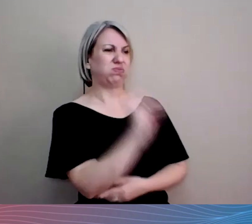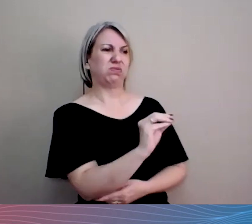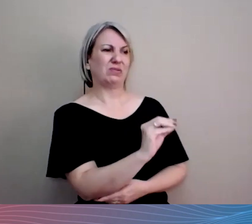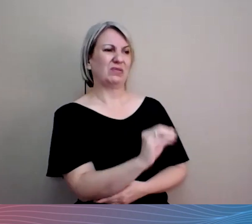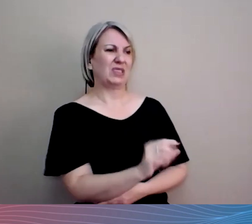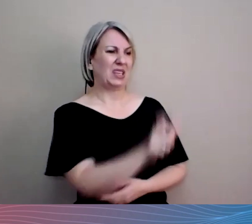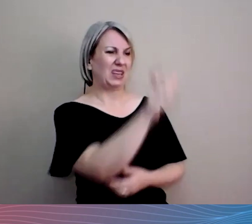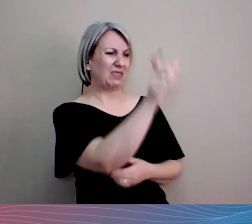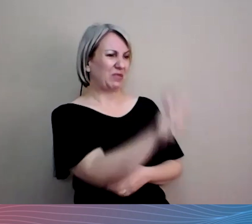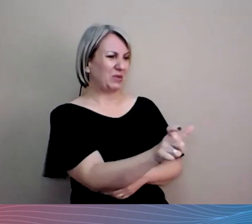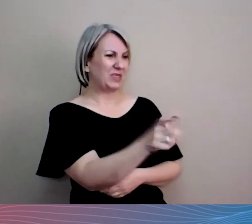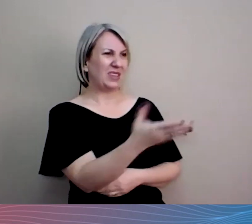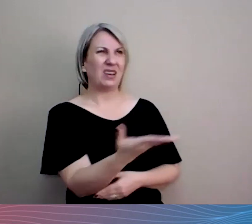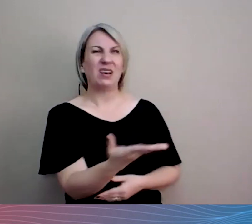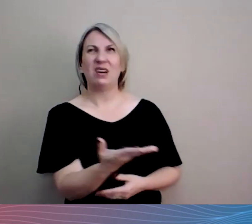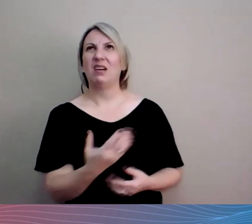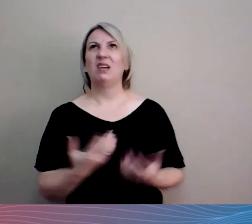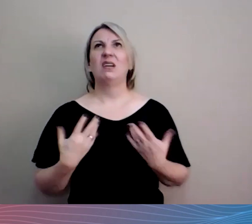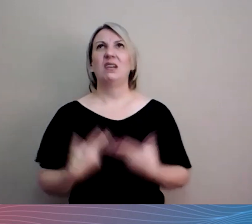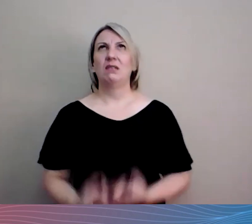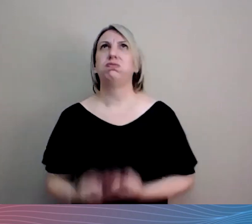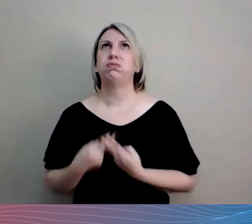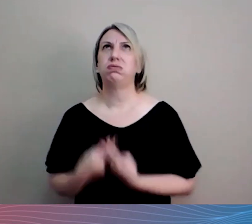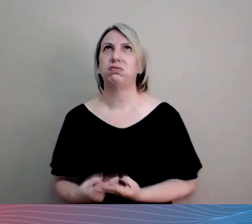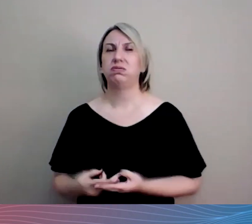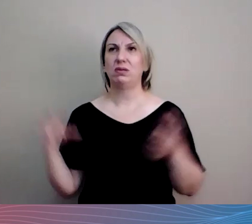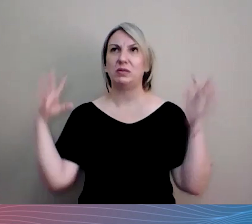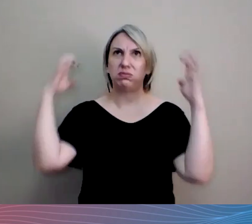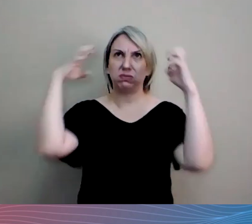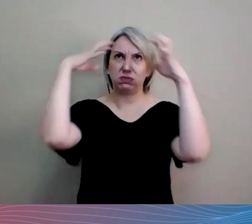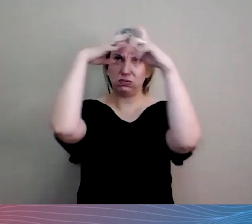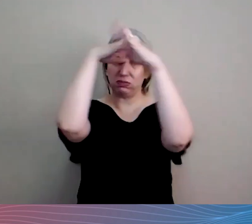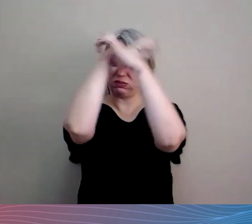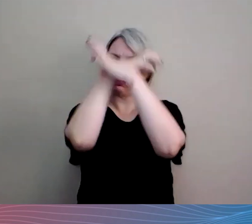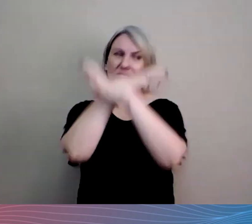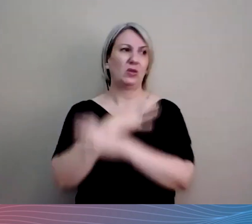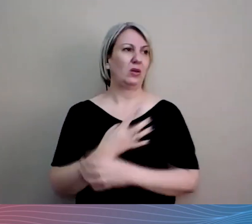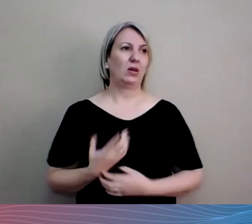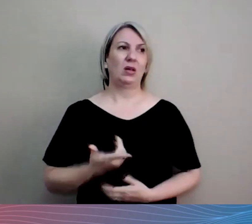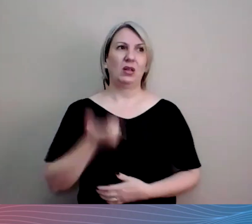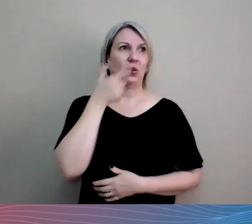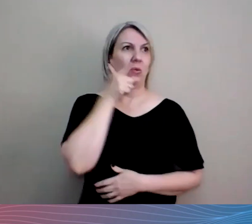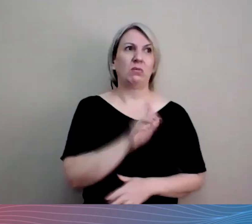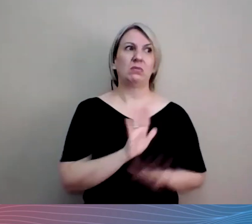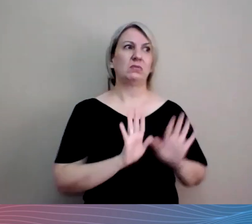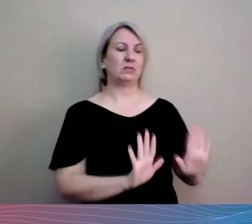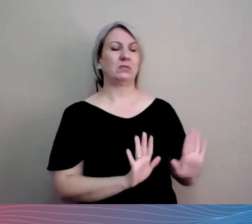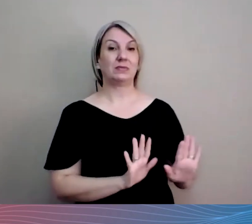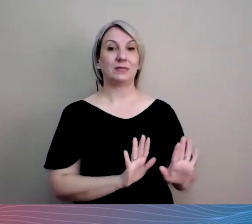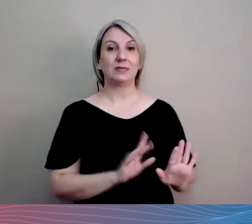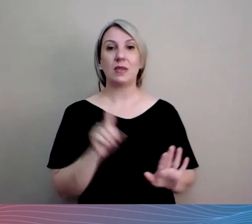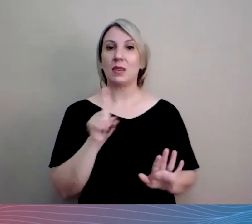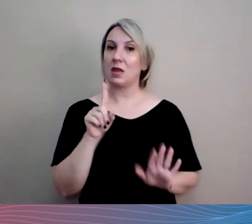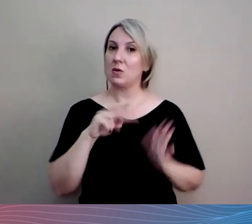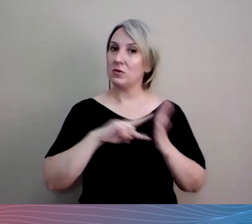suas opiniões, não aguento você. Então, aqui fala suportando, é aguentando uns aos outros, não é nesse sentido. Suportando